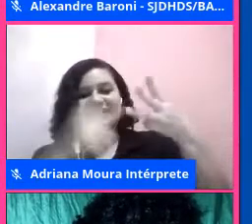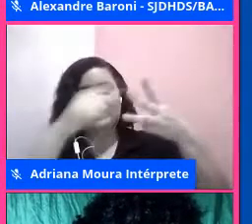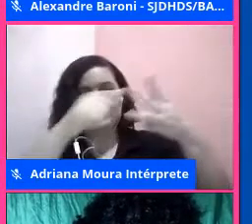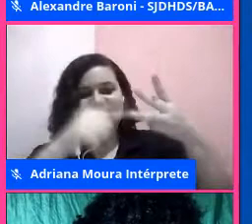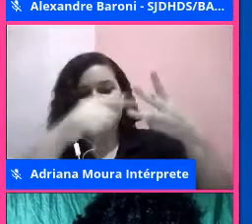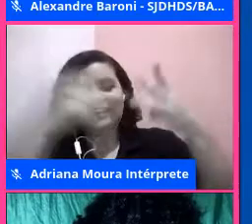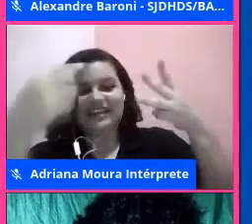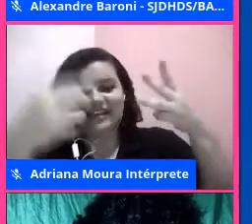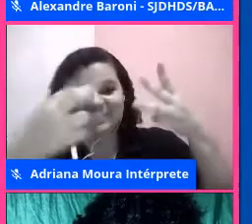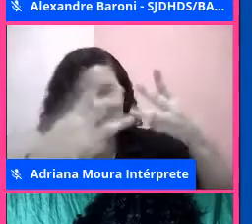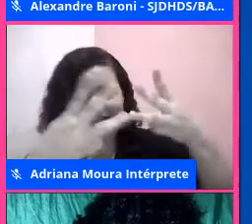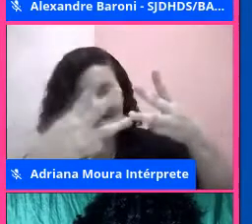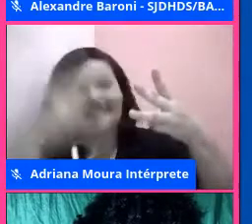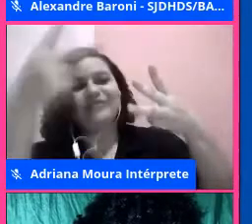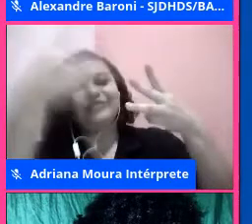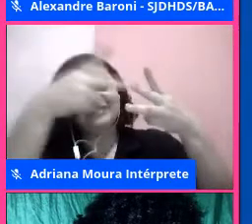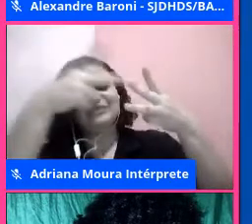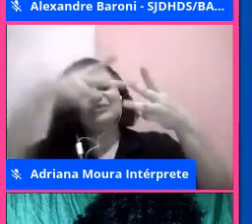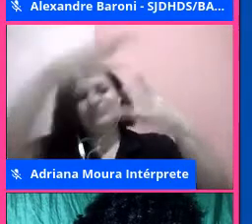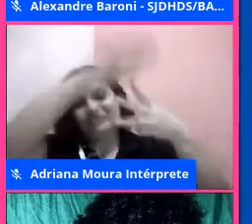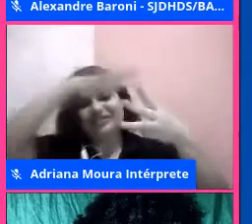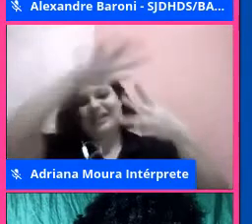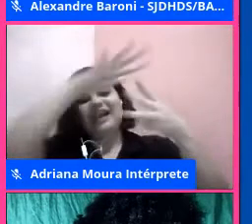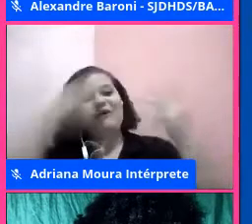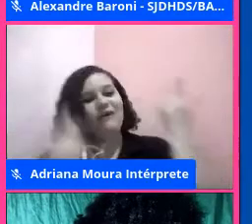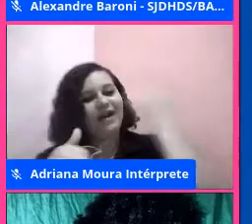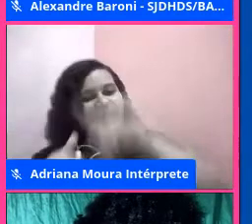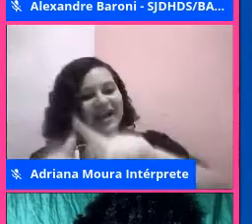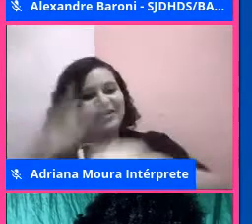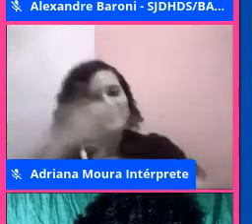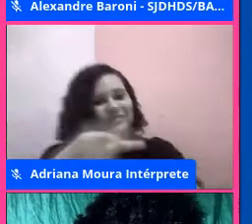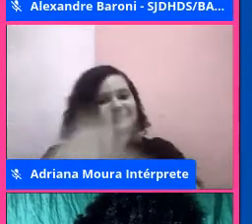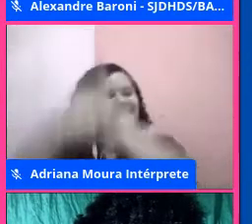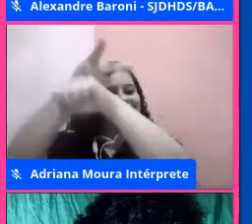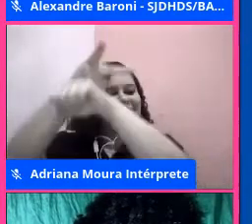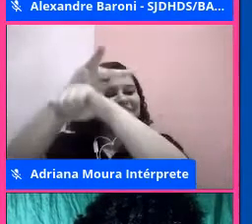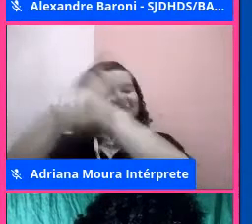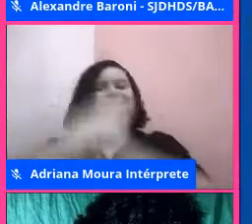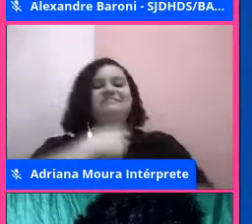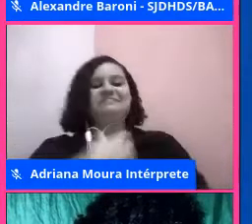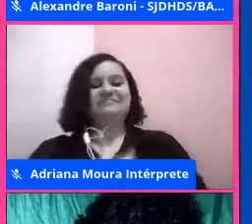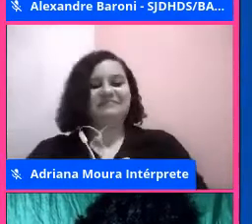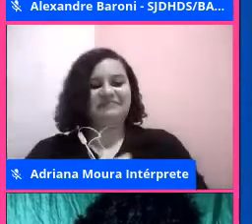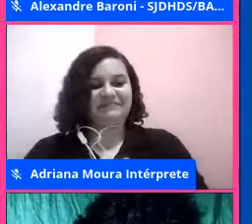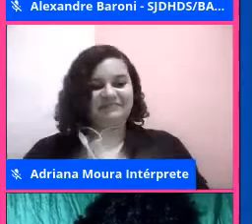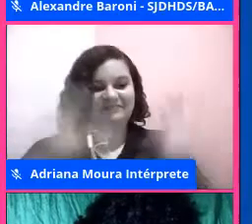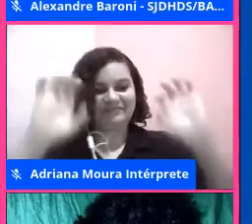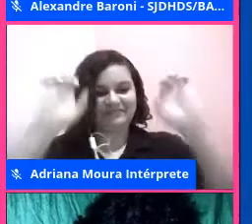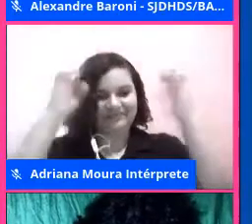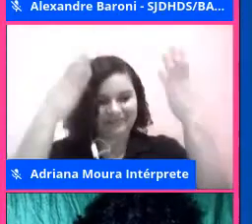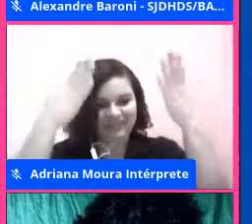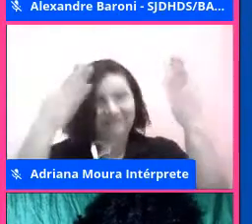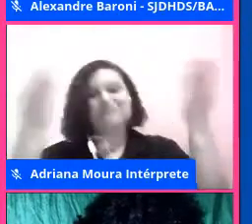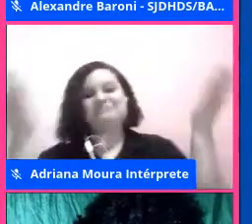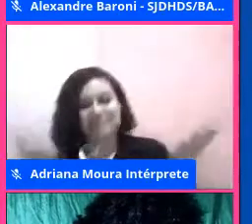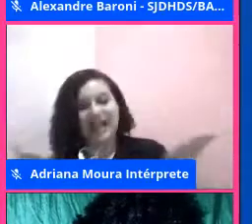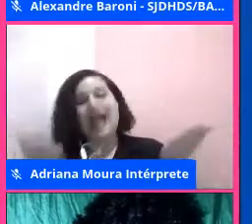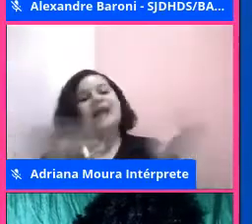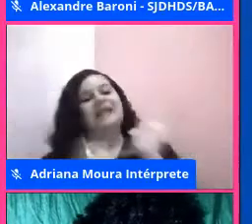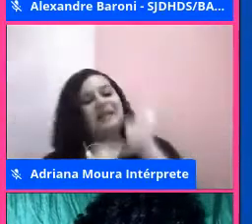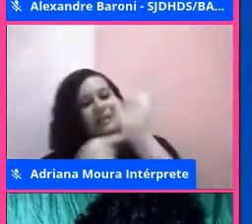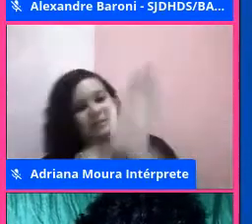segundo lugar geral. Aí o terceiro lugar na engenharia. Então, aqui mostra um pouquinho essa